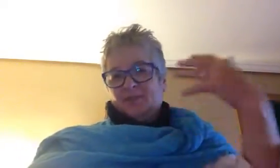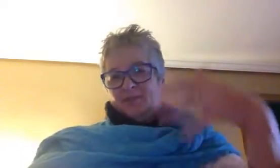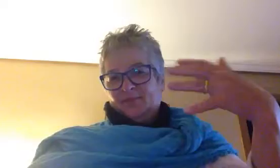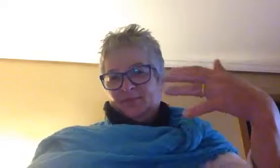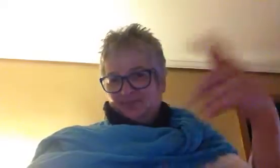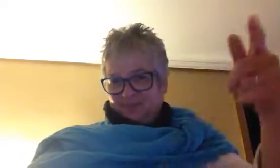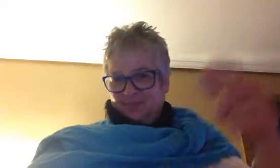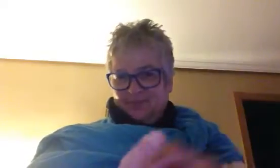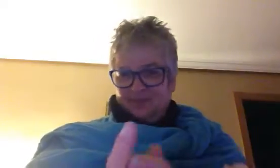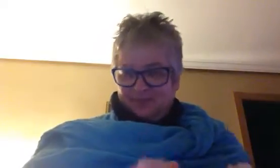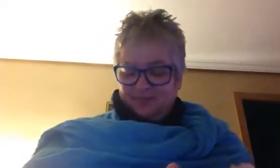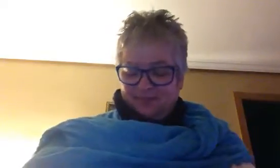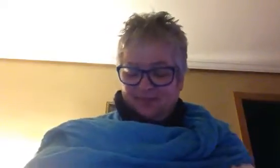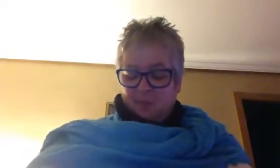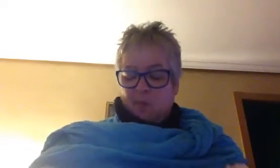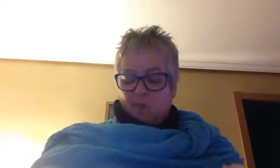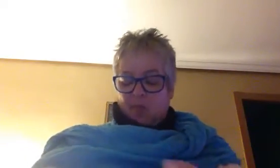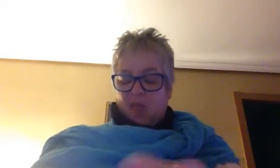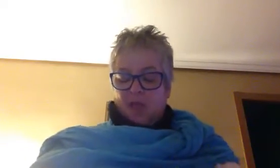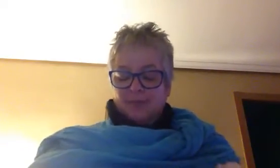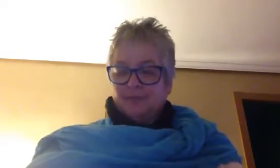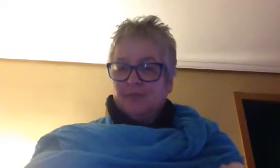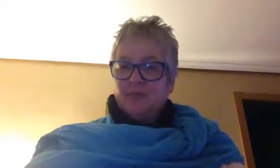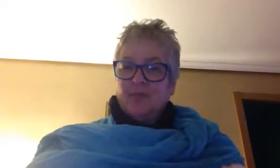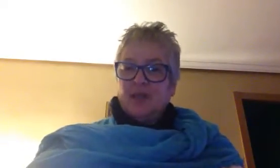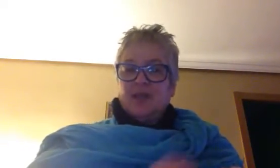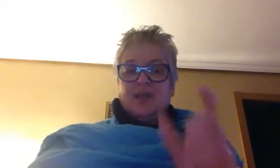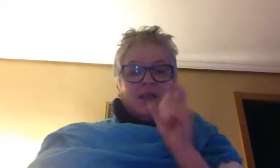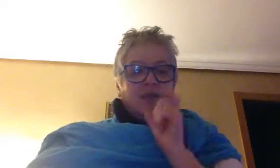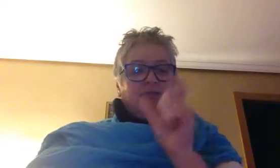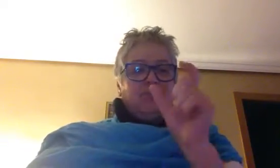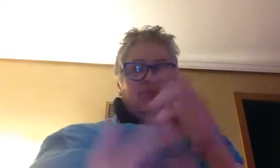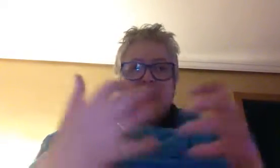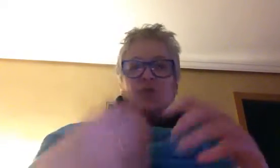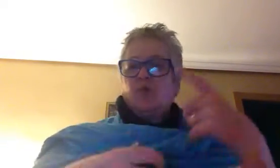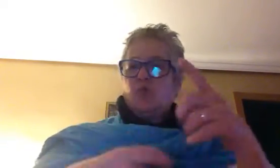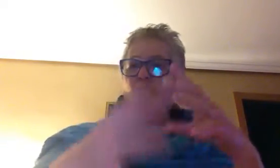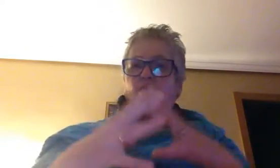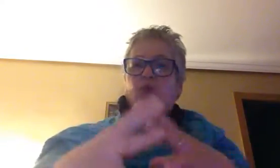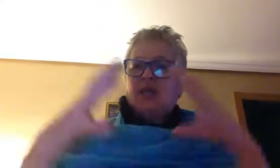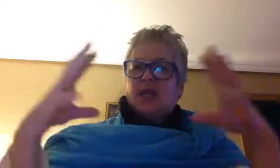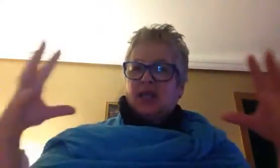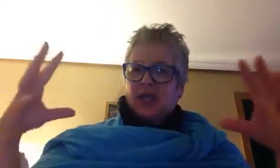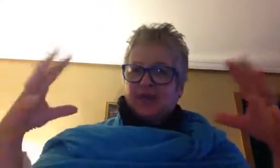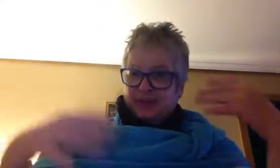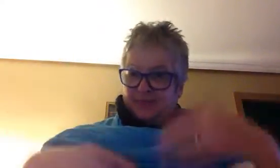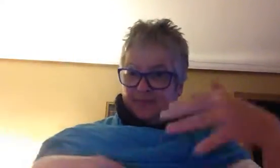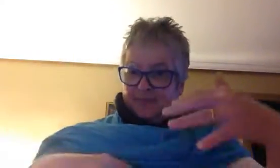Yo solo confío que la audiencia sepa poner en valor